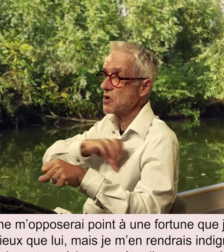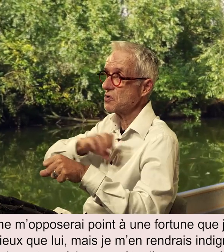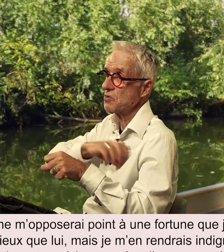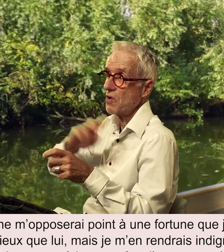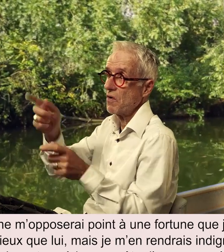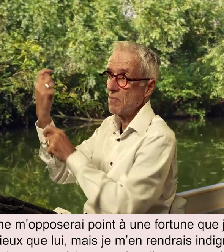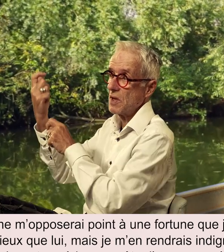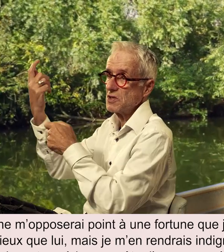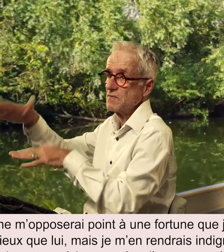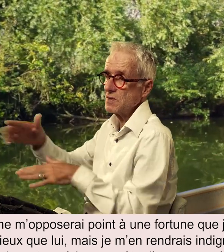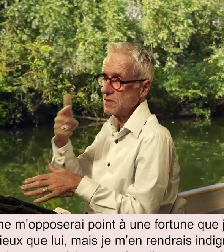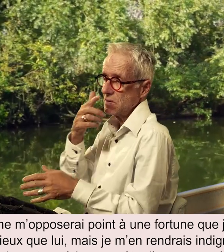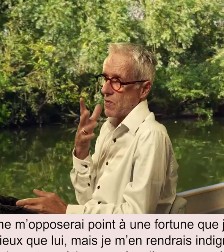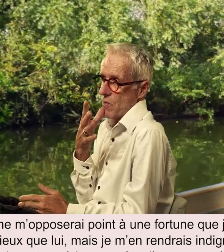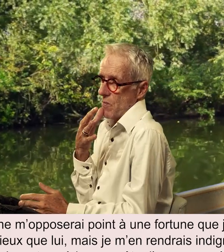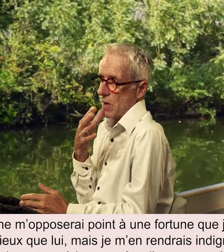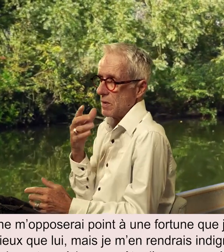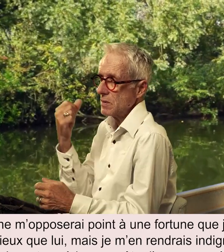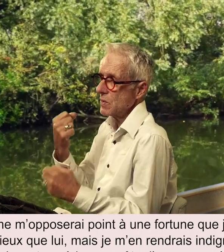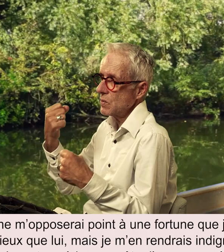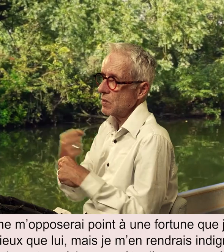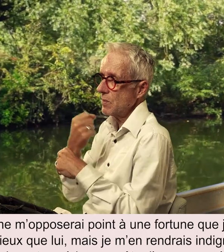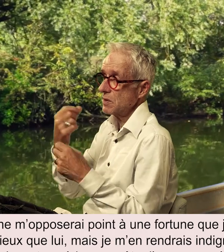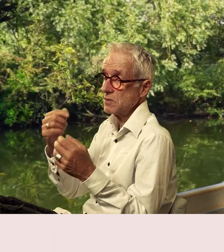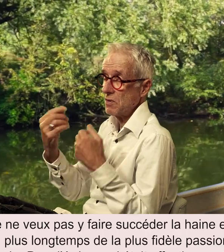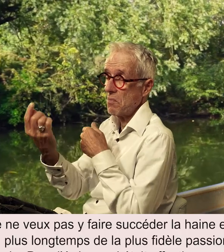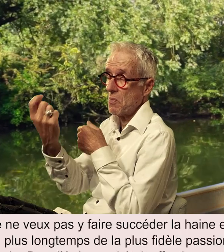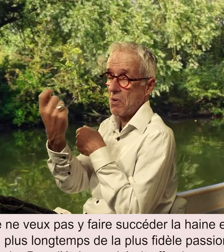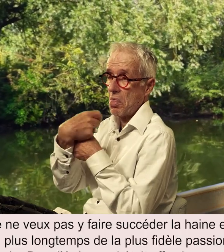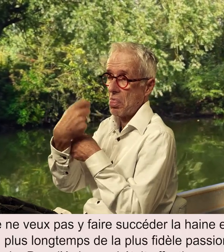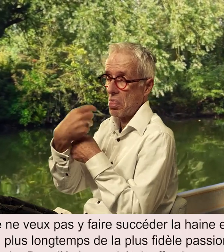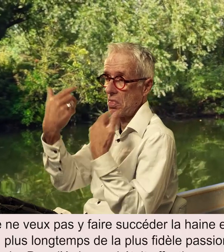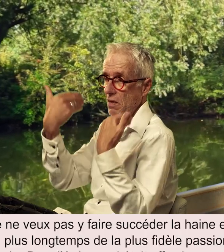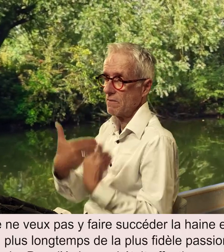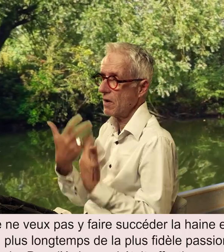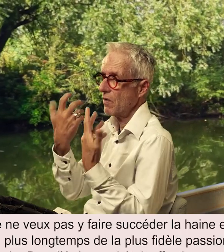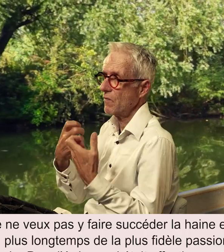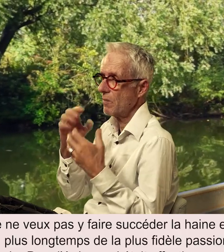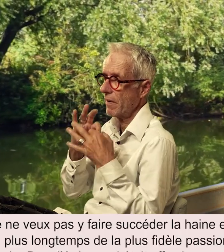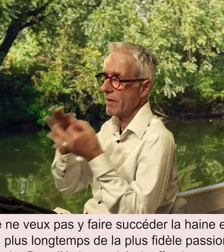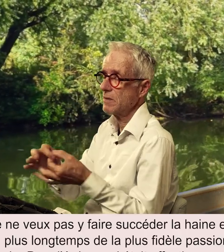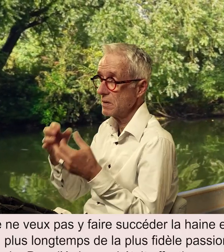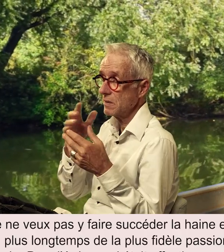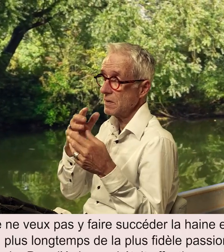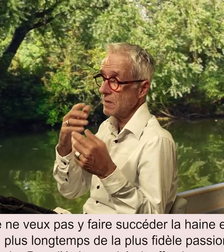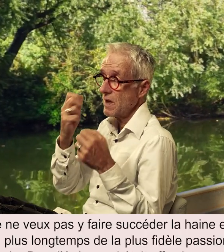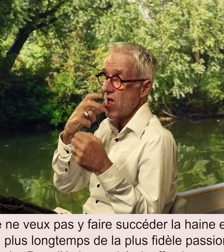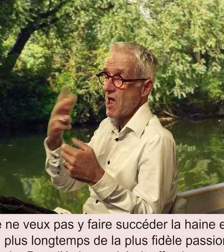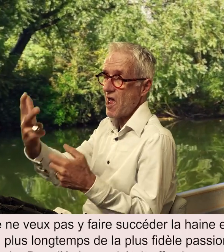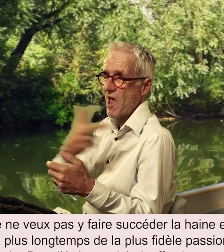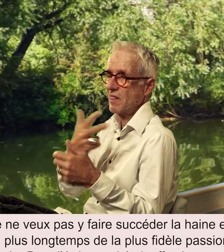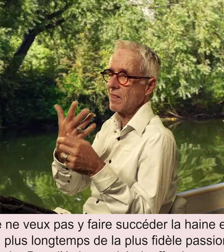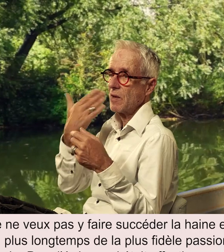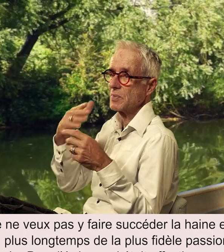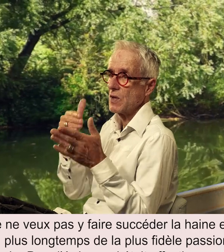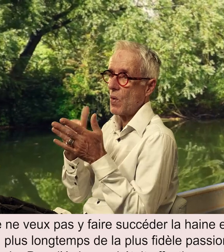possède. C'est trop de n'avoir pu attirer que votre indifférence. Je ne veux pas y faire succéder la haine en vous importunant plus longtemps